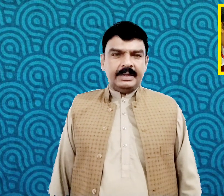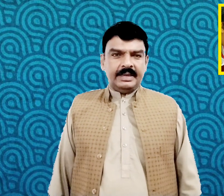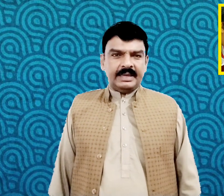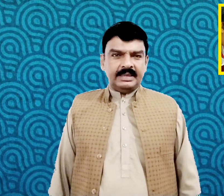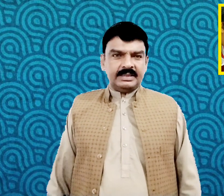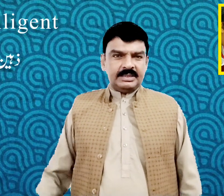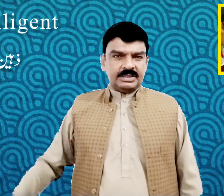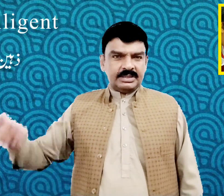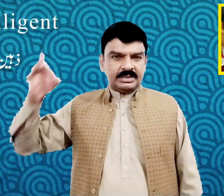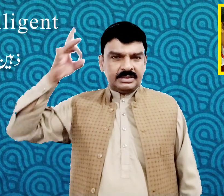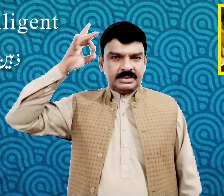इंटेलिजेंट,